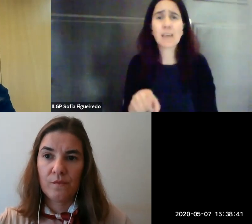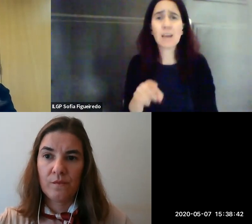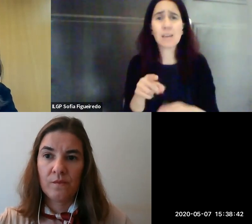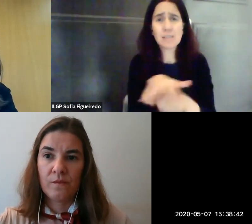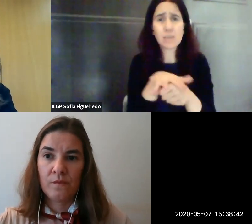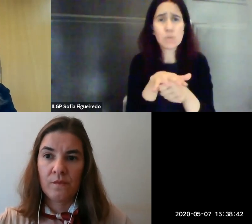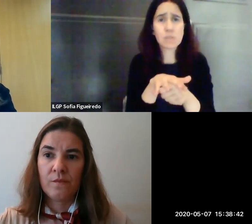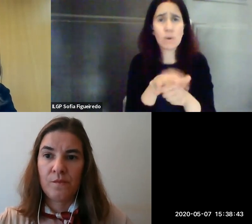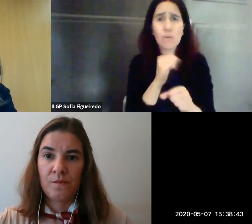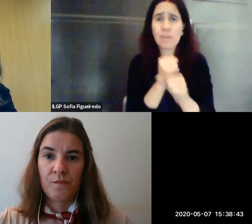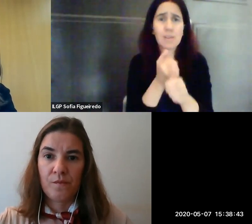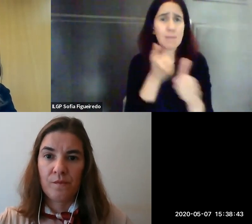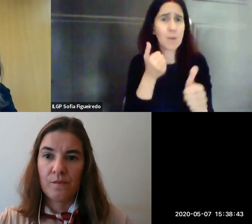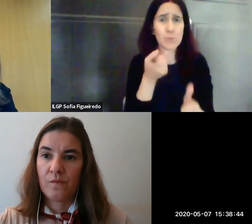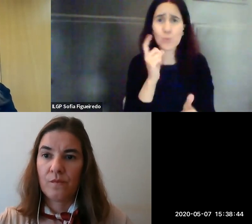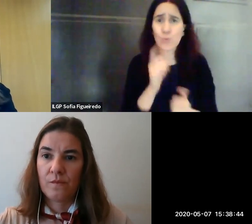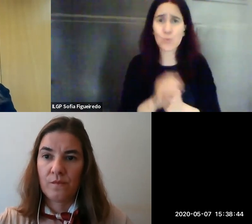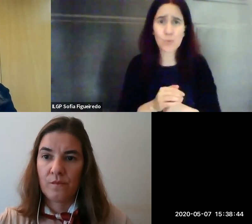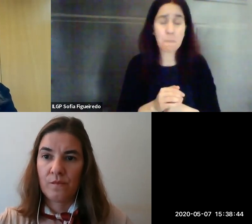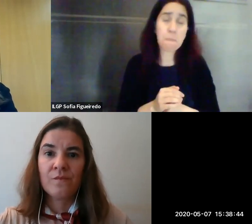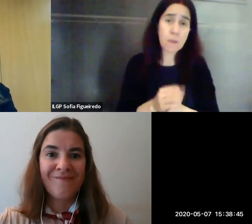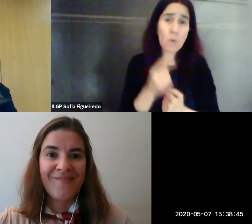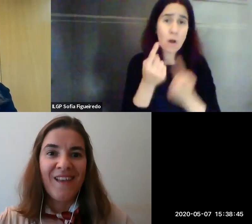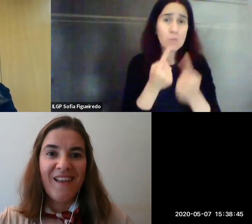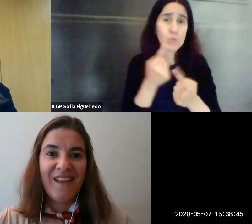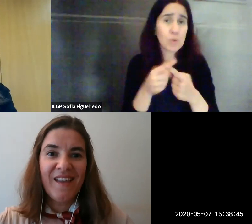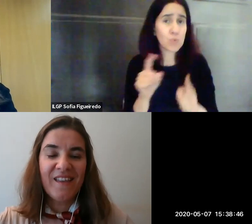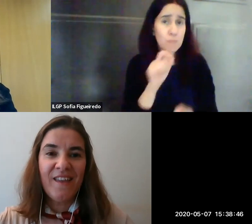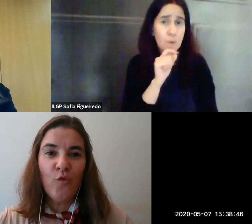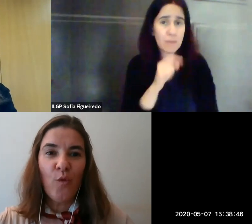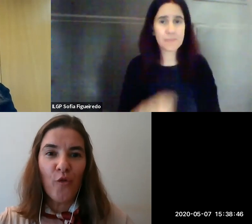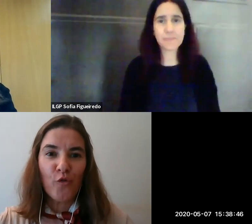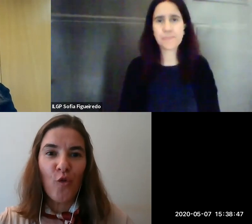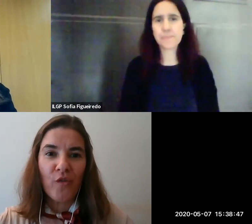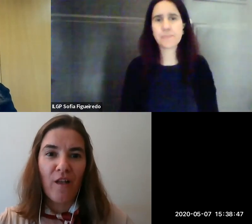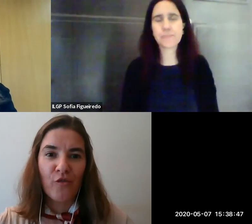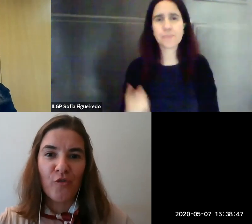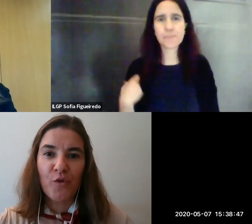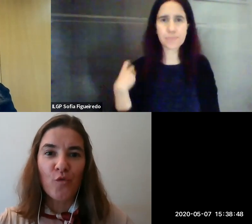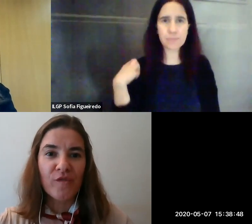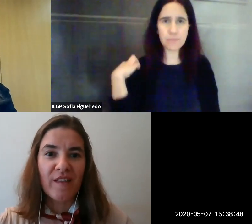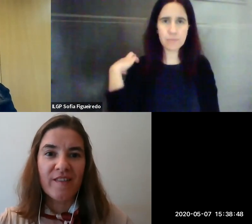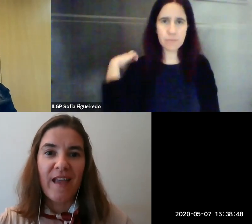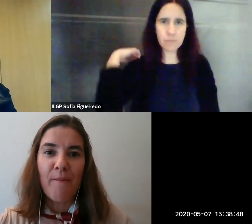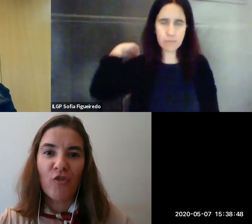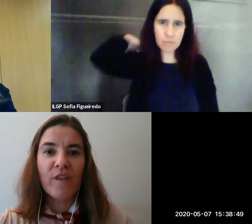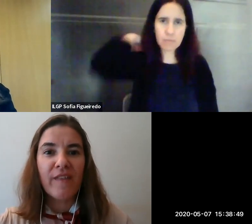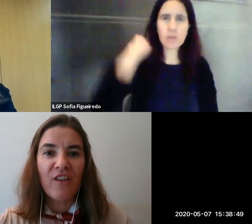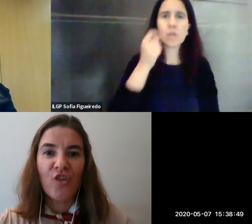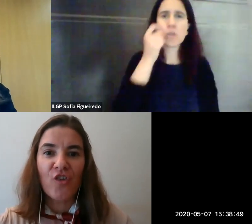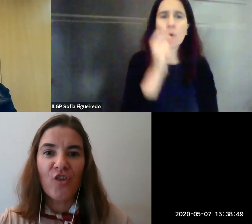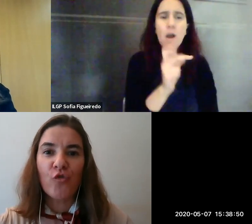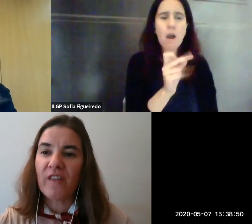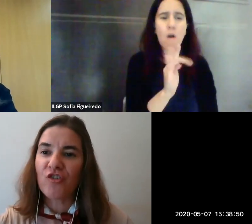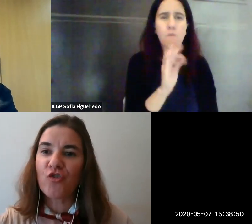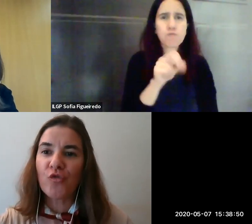não teletrabalho. Pelo menos alguns serão diferentes. E o Afonso Gonçalves pergunta se há mais